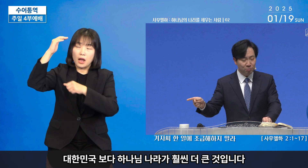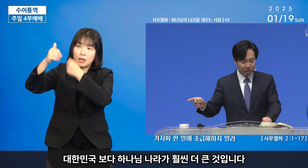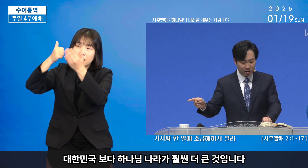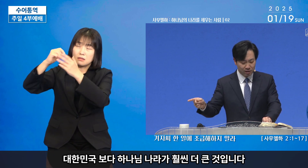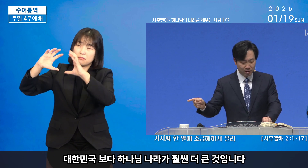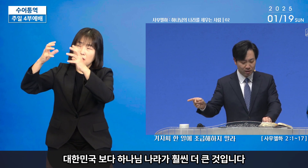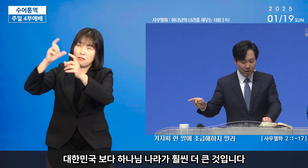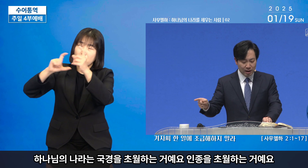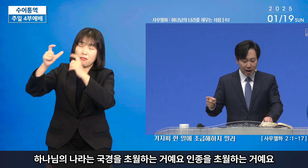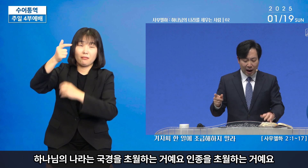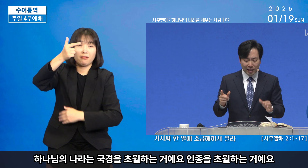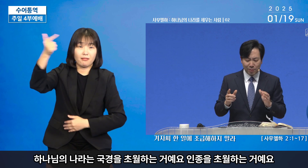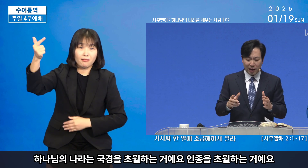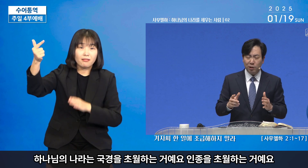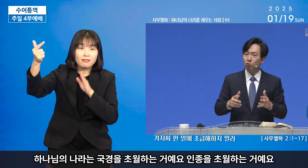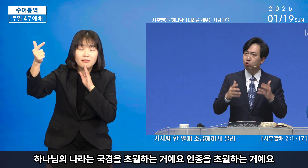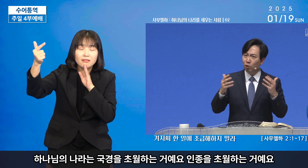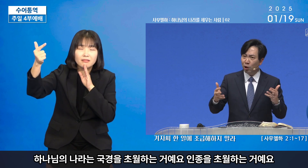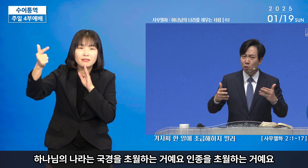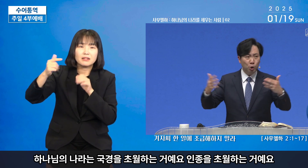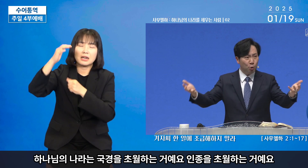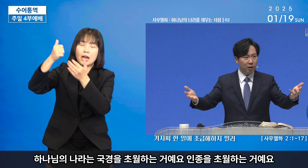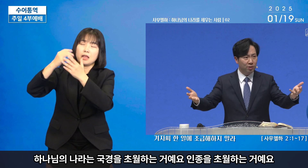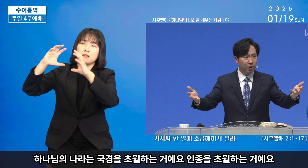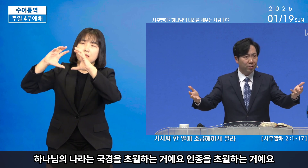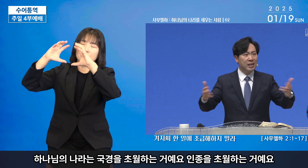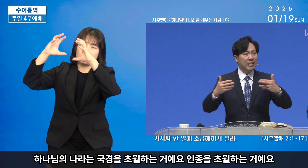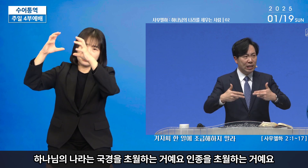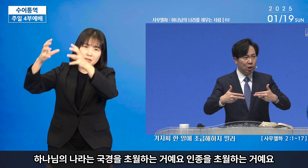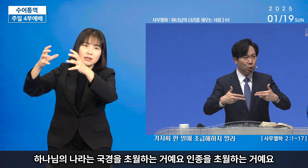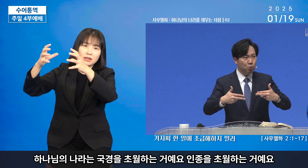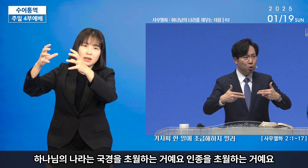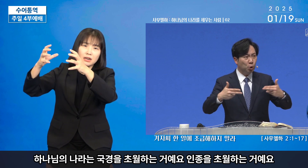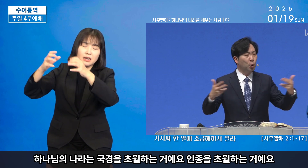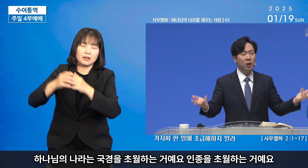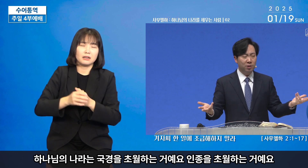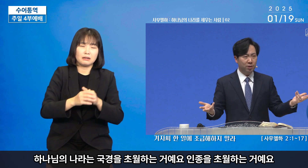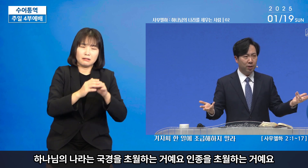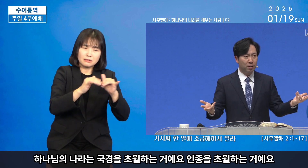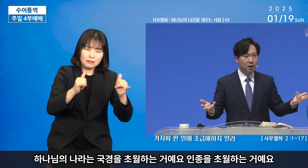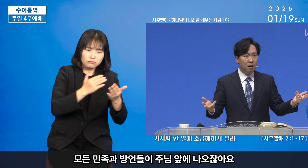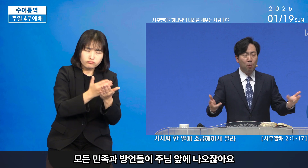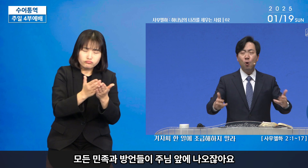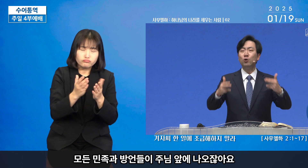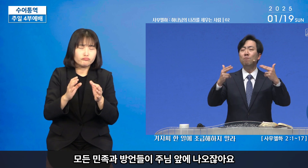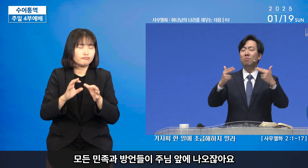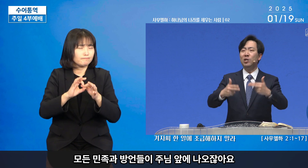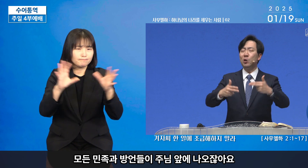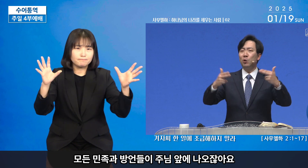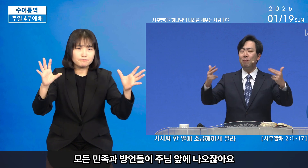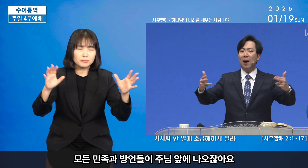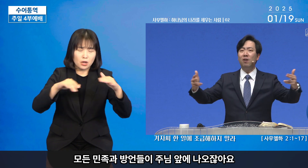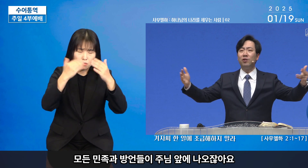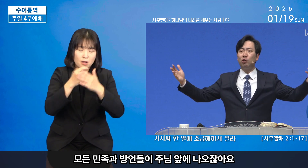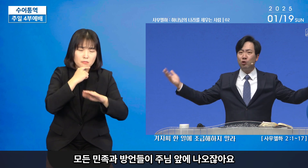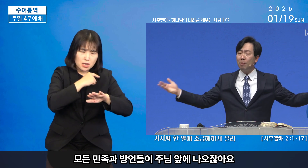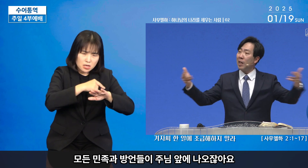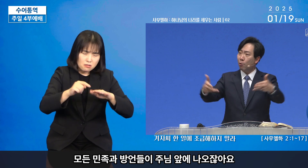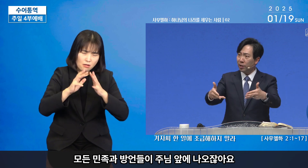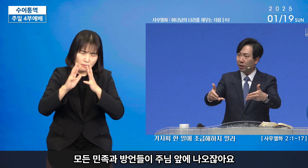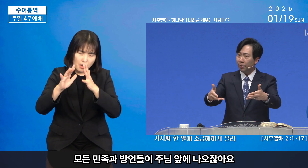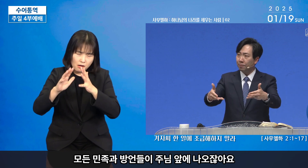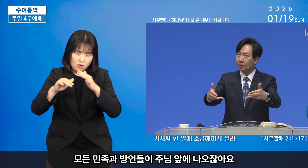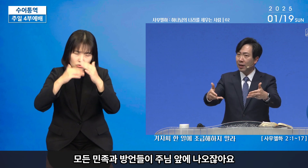큰 것입니다. 하나님의 나라는 국경을 초월하는 거예요. 인종을 초월하는 거예요. 모든 민족과 방언들이 주님